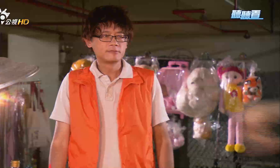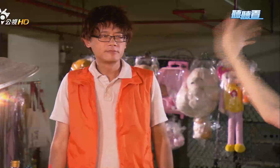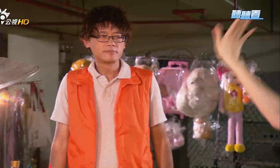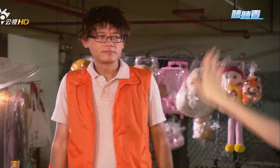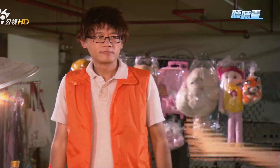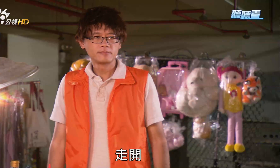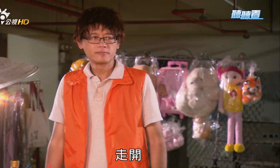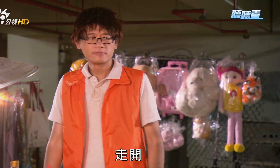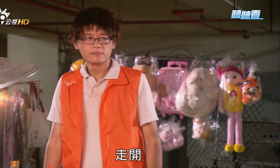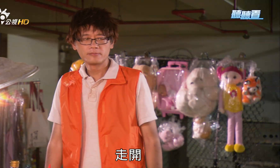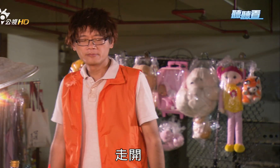走开。